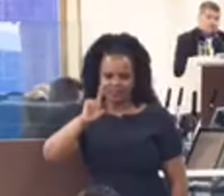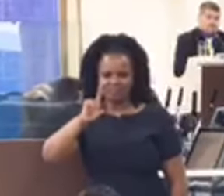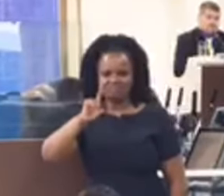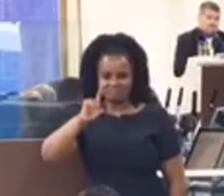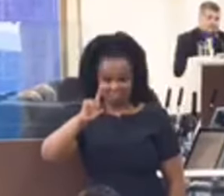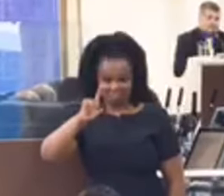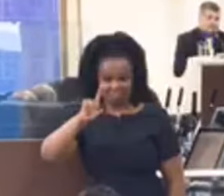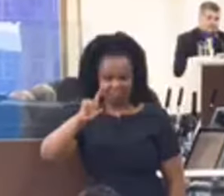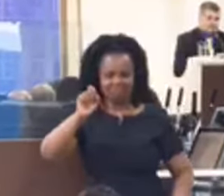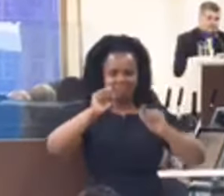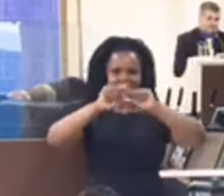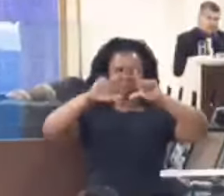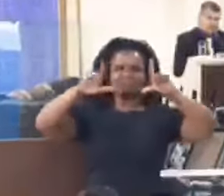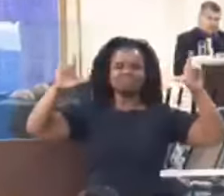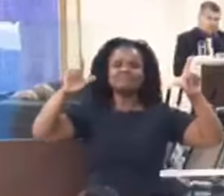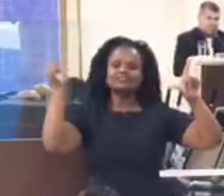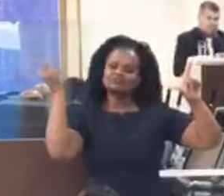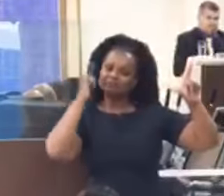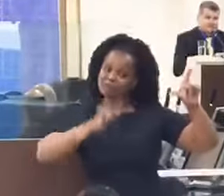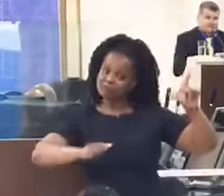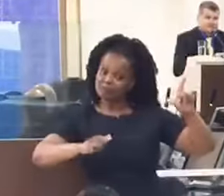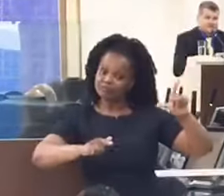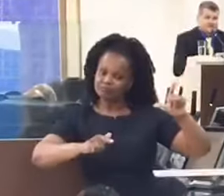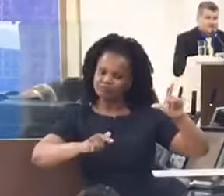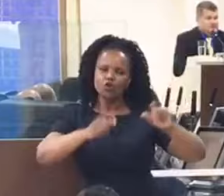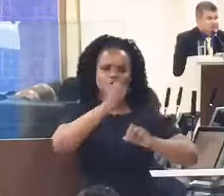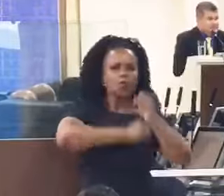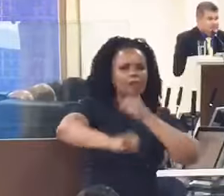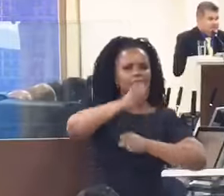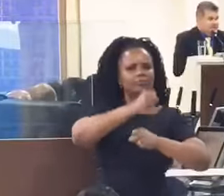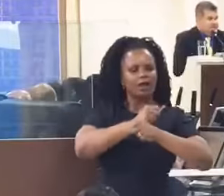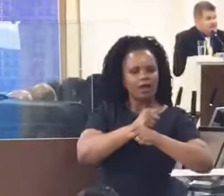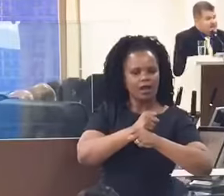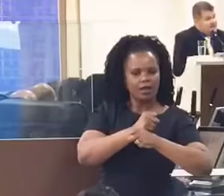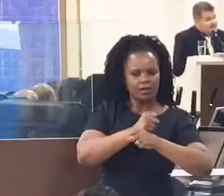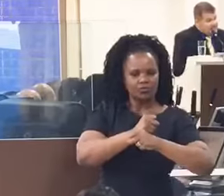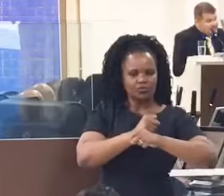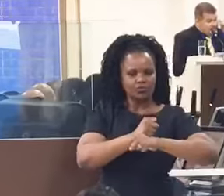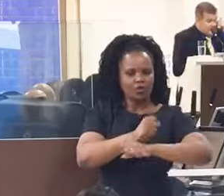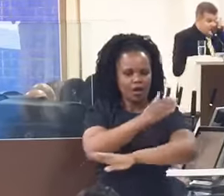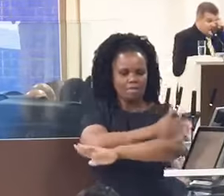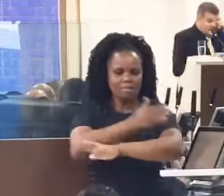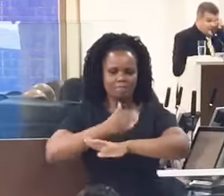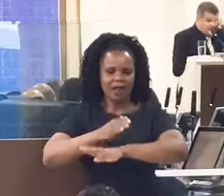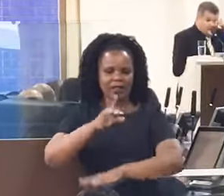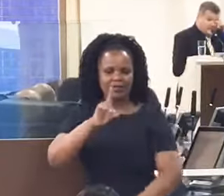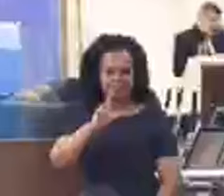Nós conseguimos esse ano, que passou, a autorização do DENIT para fazer a LED